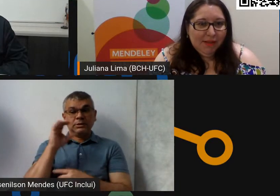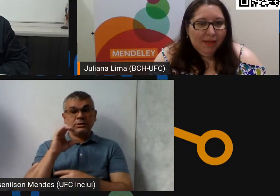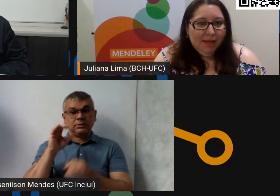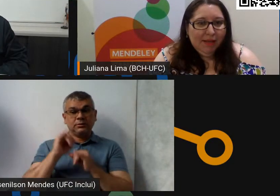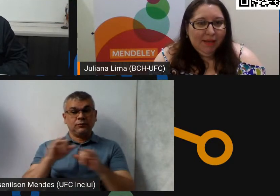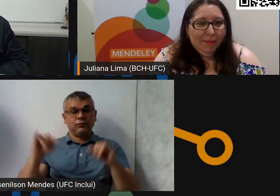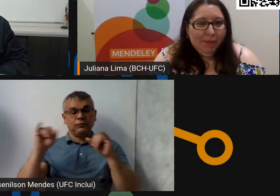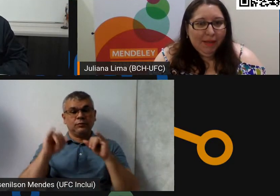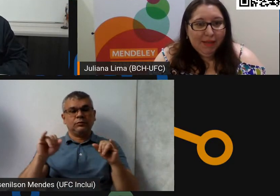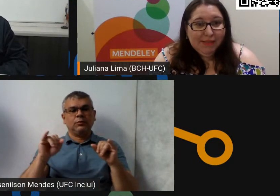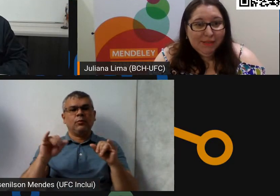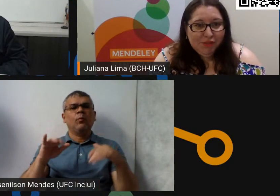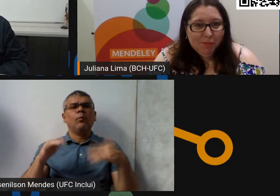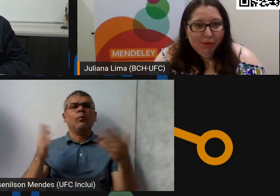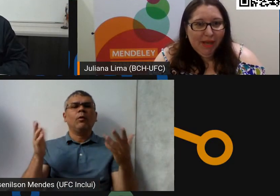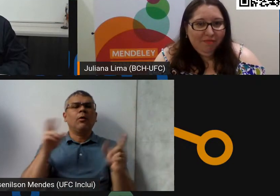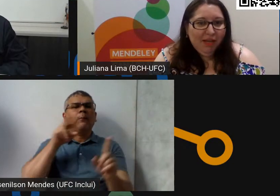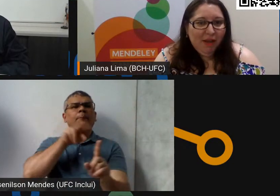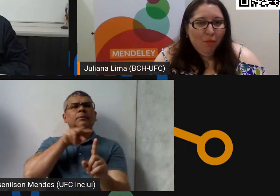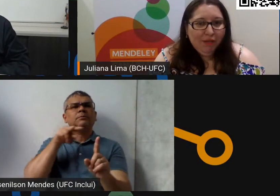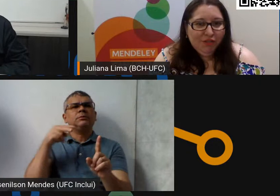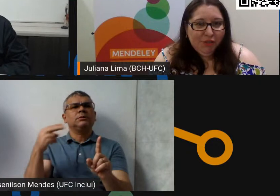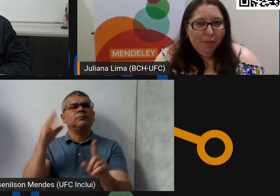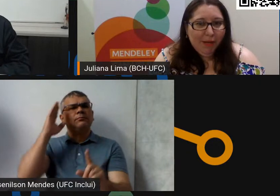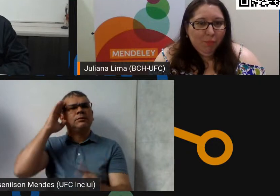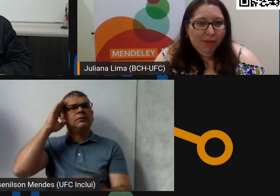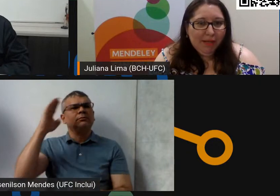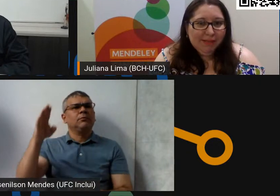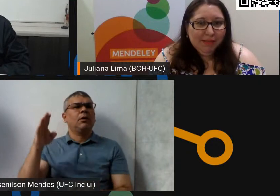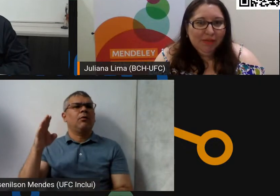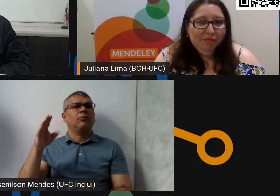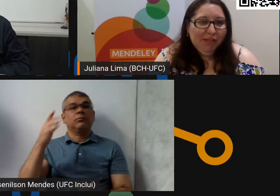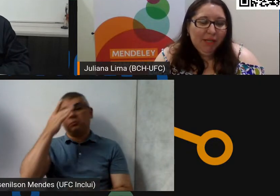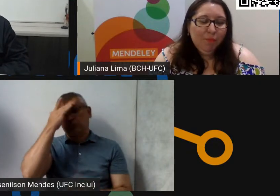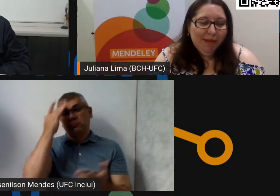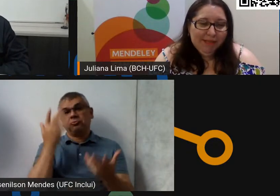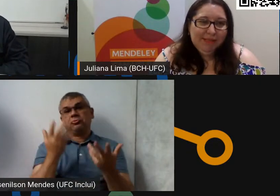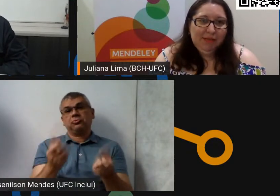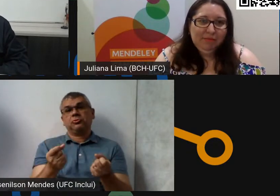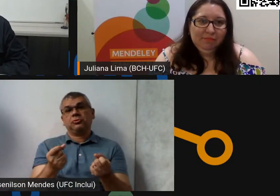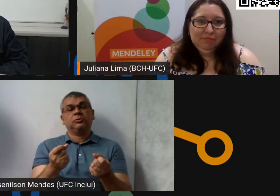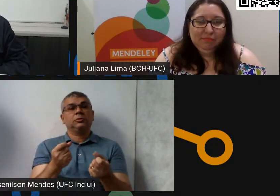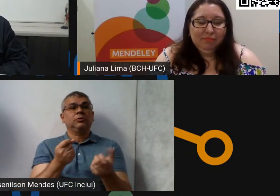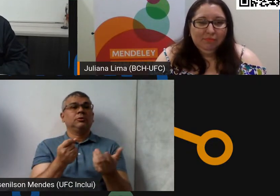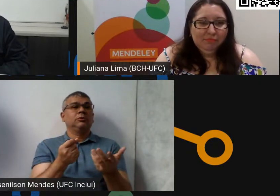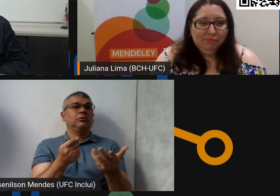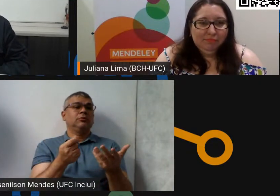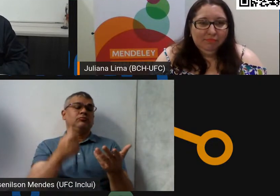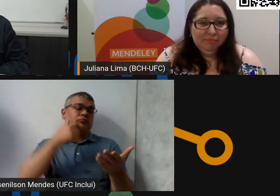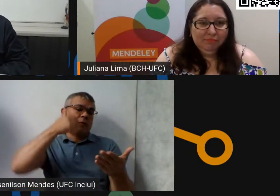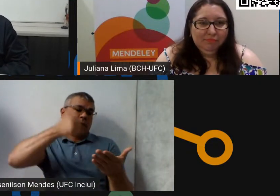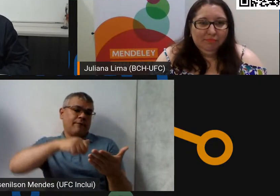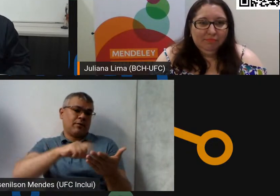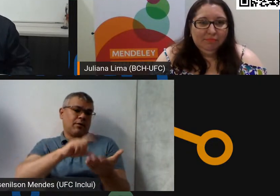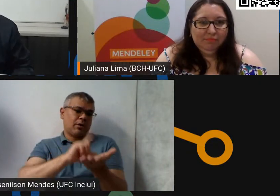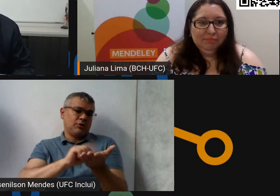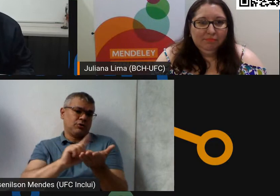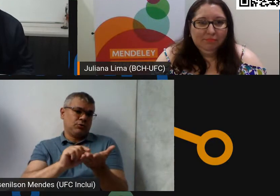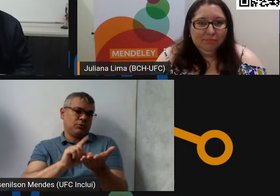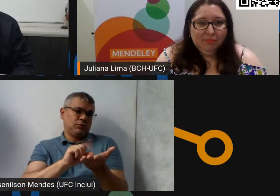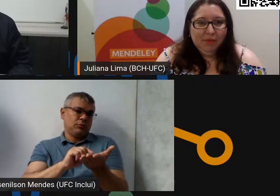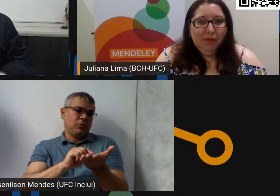perspectivas para quem se dispõe a avaliar um artigo para publicação deve ter num parecer? Um